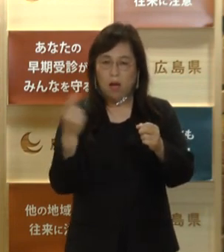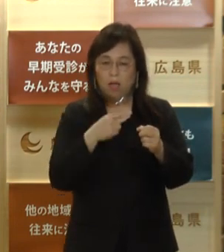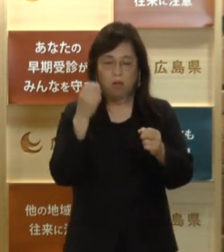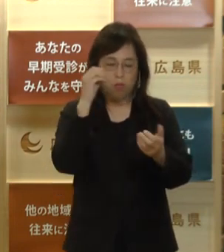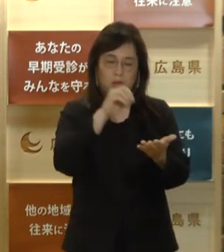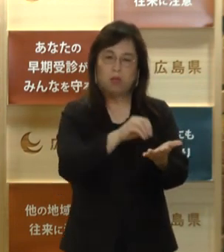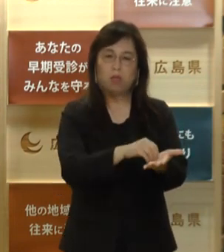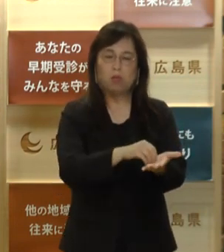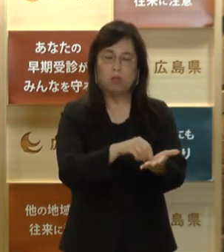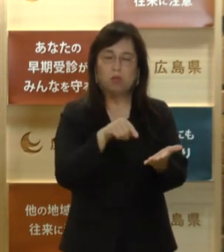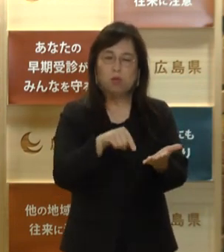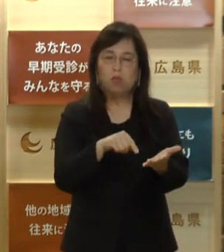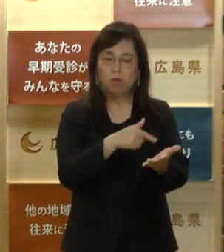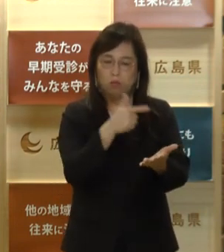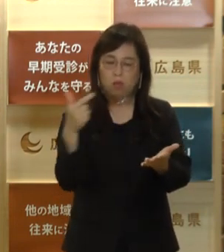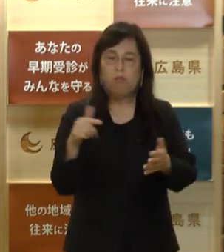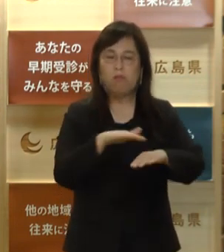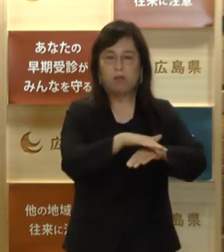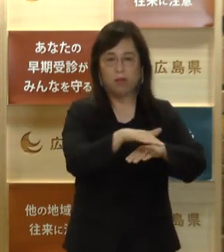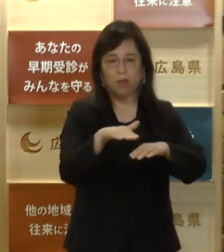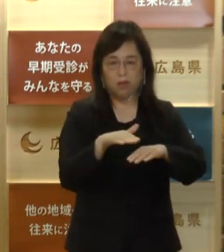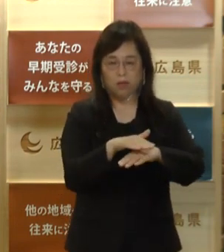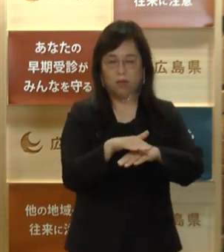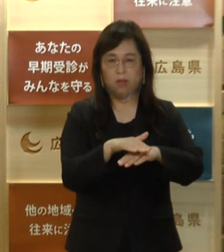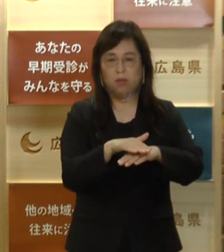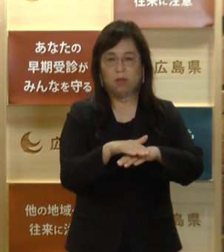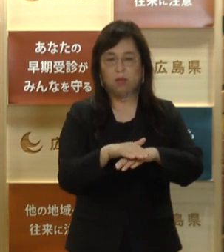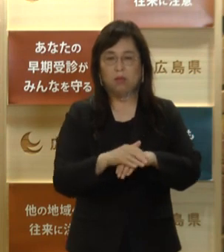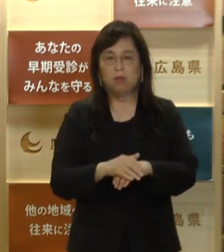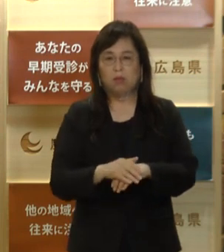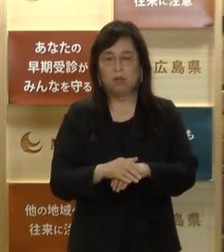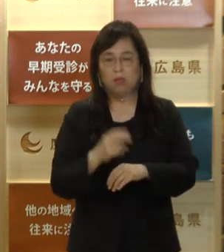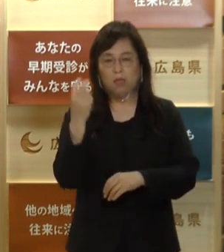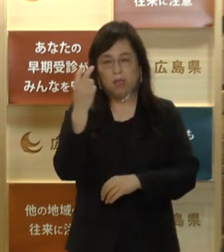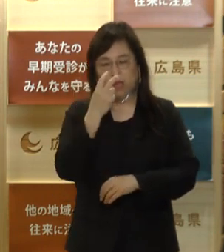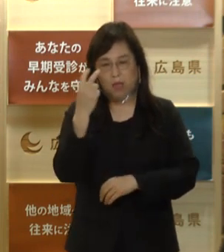くというのは非常に重要なので、検査の強